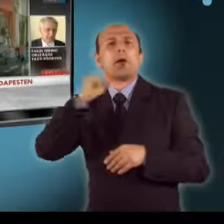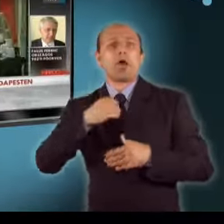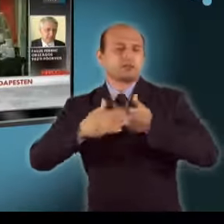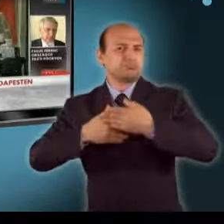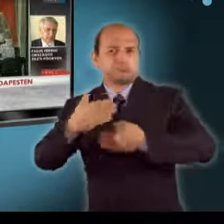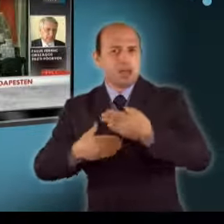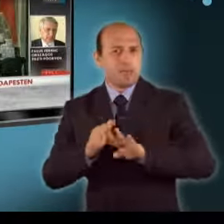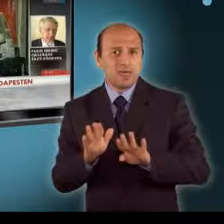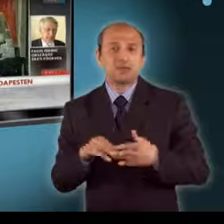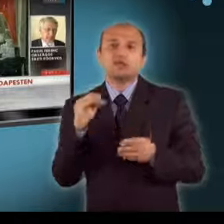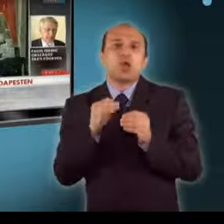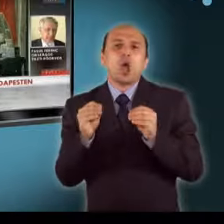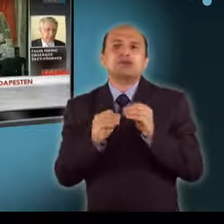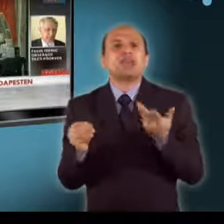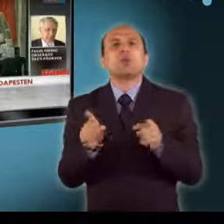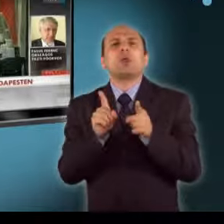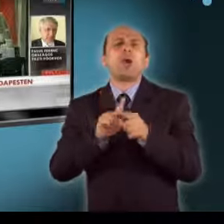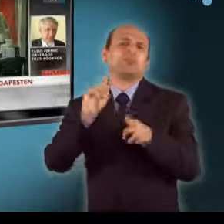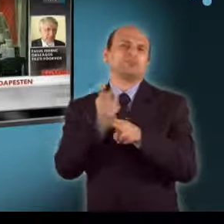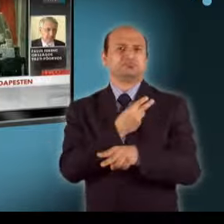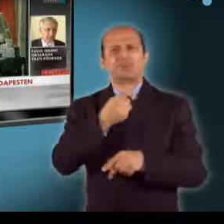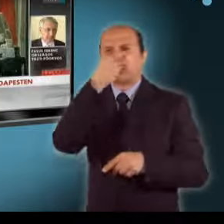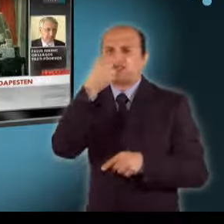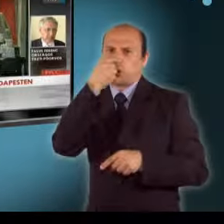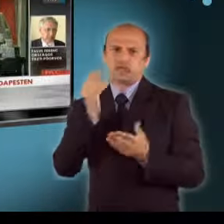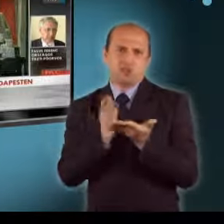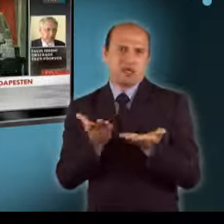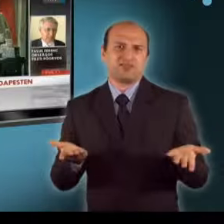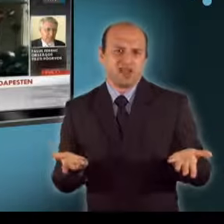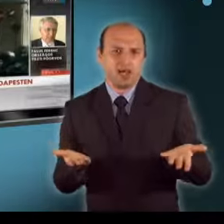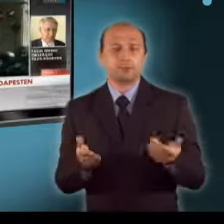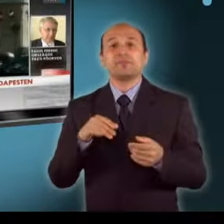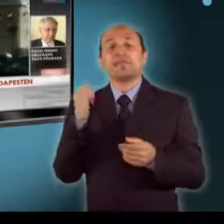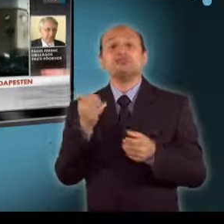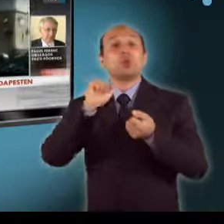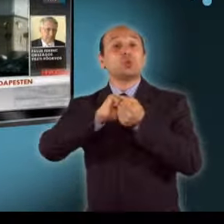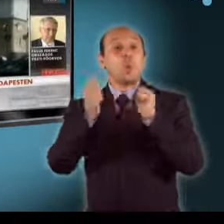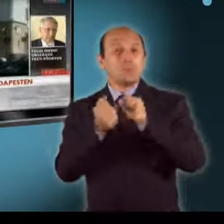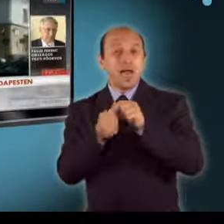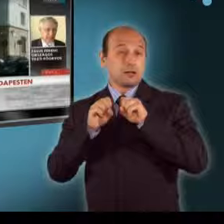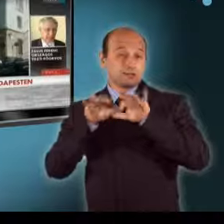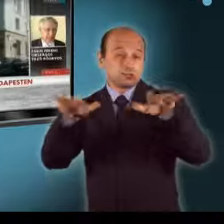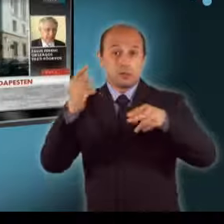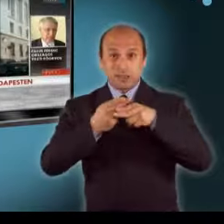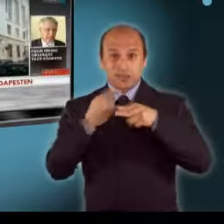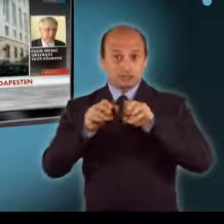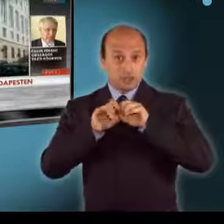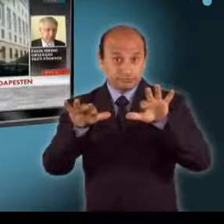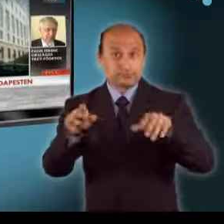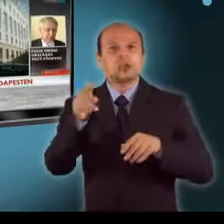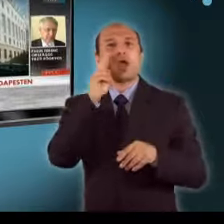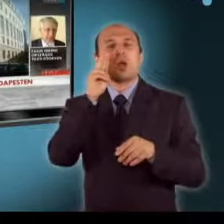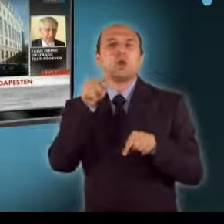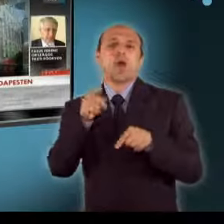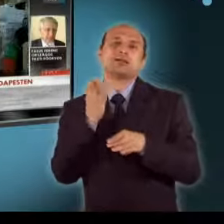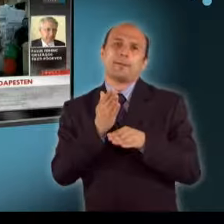és egy nagyjából szokásos enyhe influenzának felel. A tömeges megbetegedéshez sokkal több